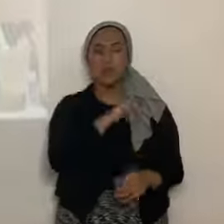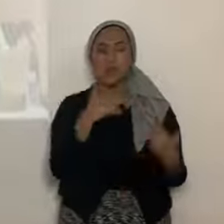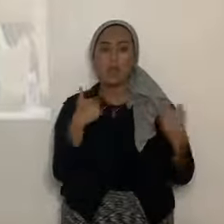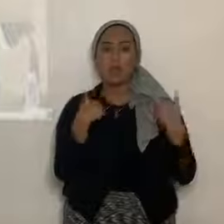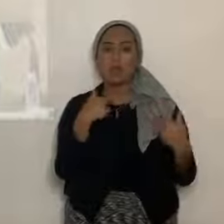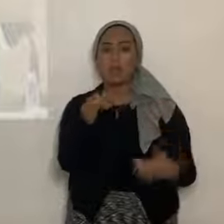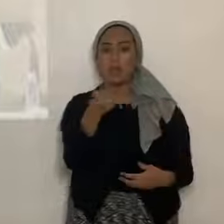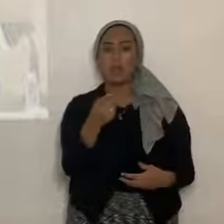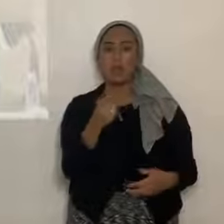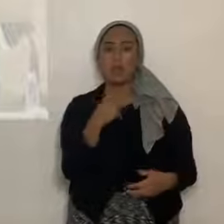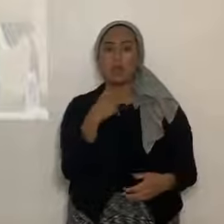que